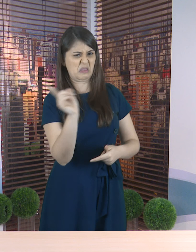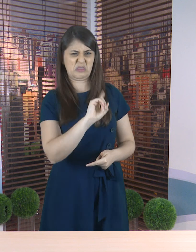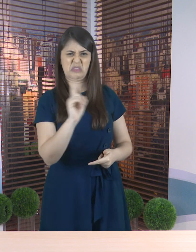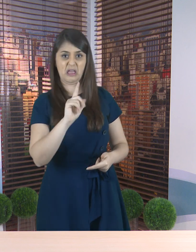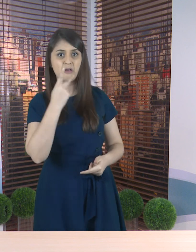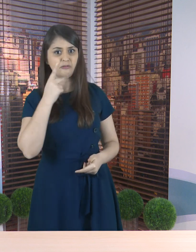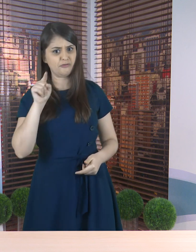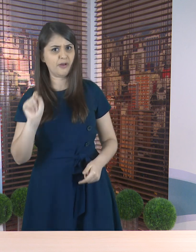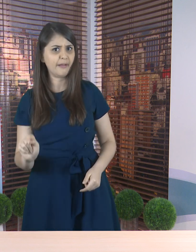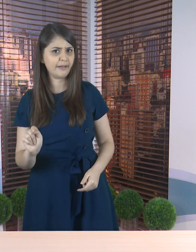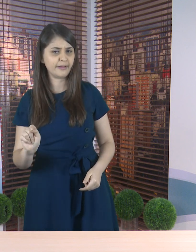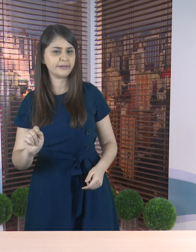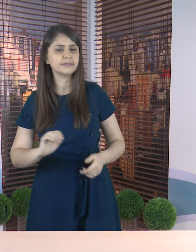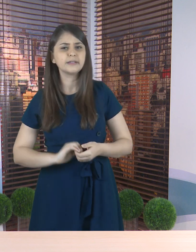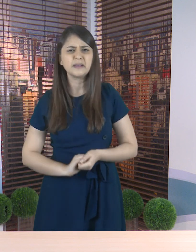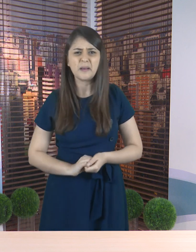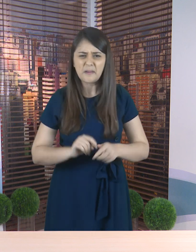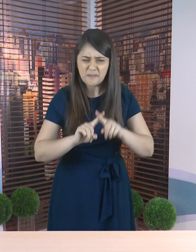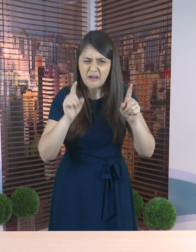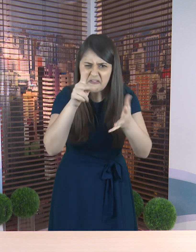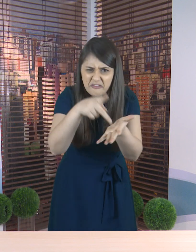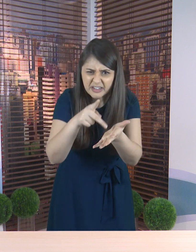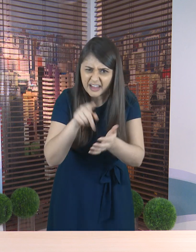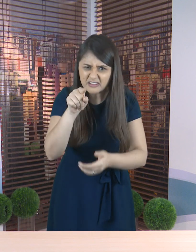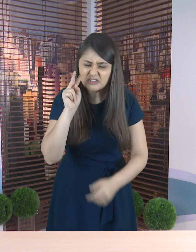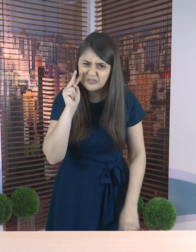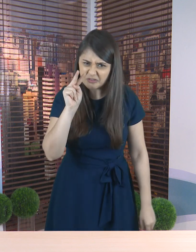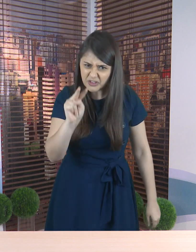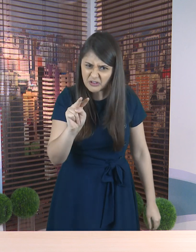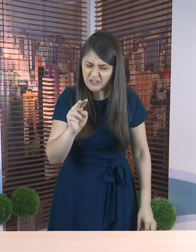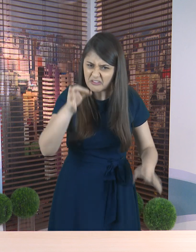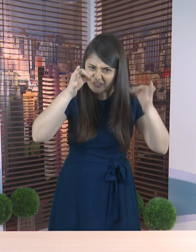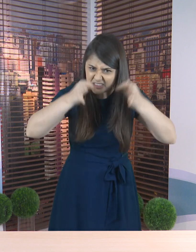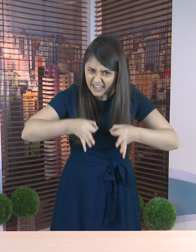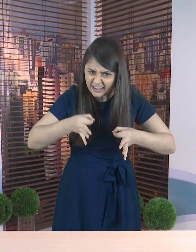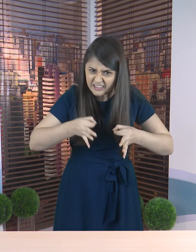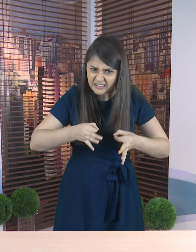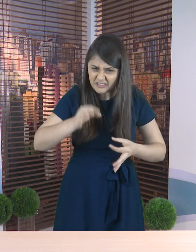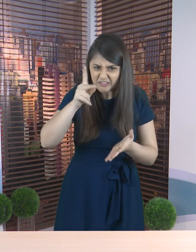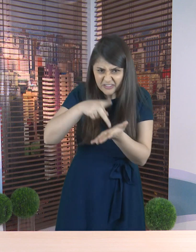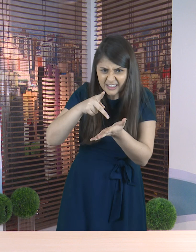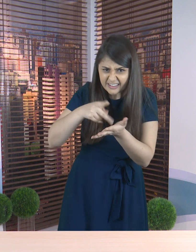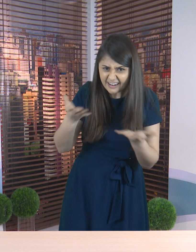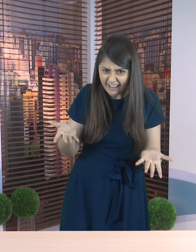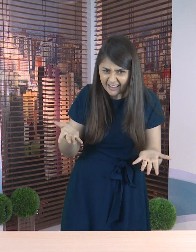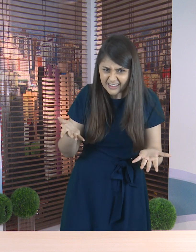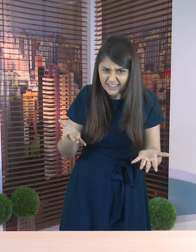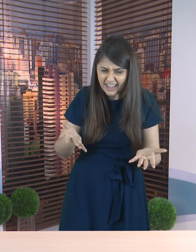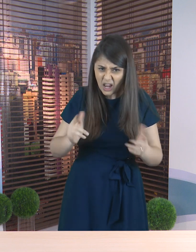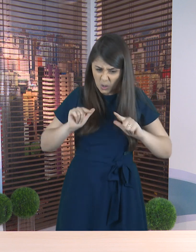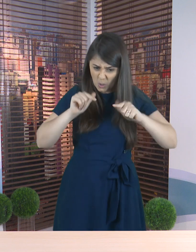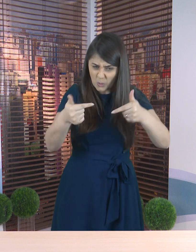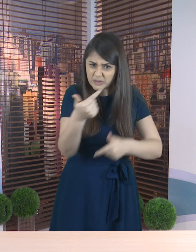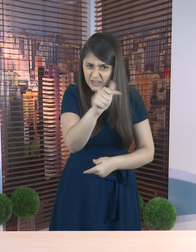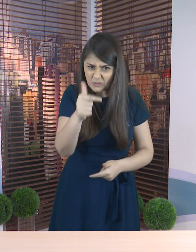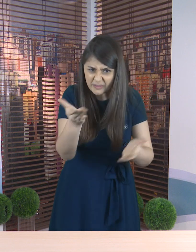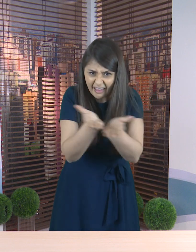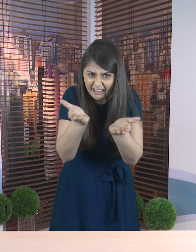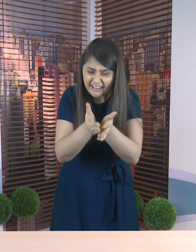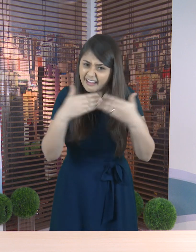está muito presente em nosso país. A ideia de que o sofrimento, as tribulações da vida e outros